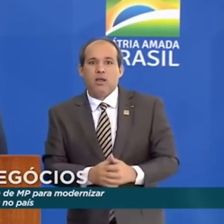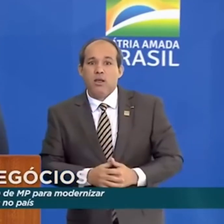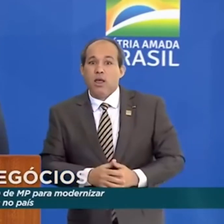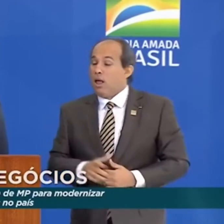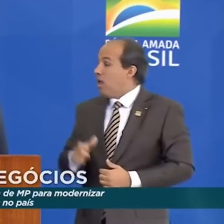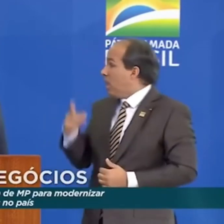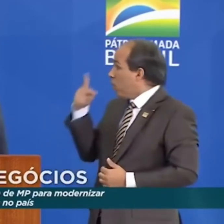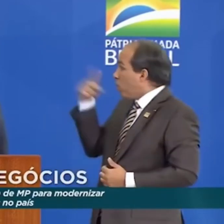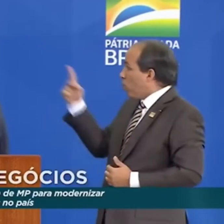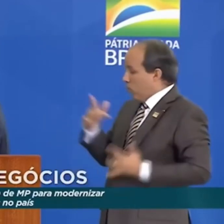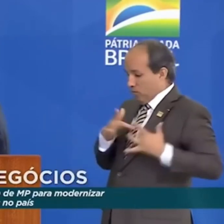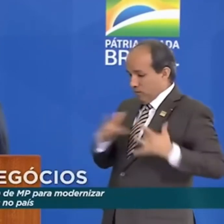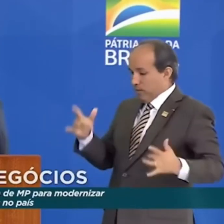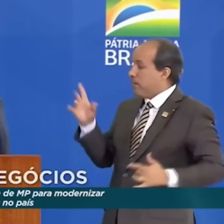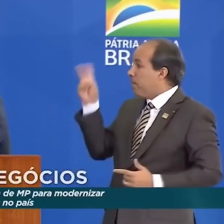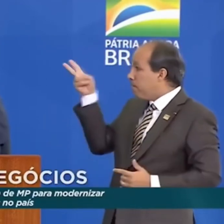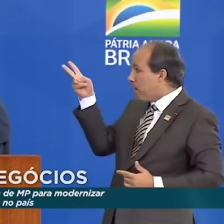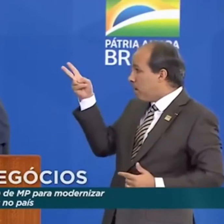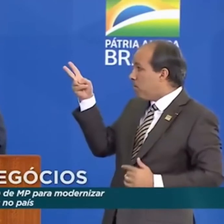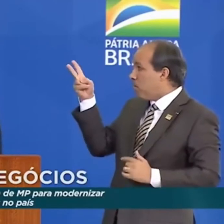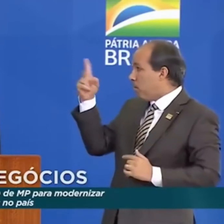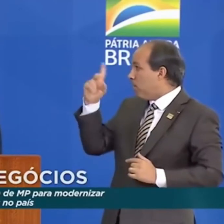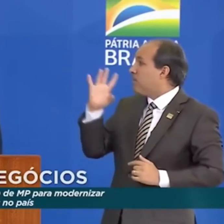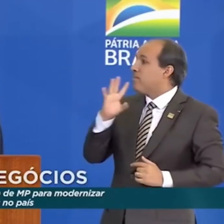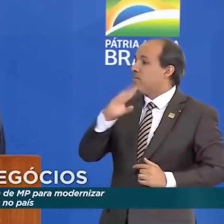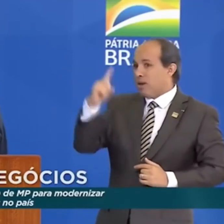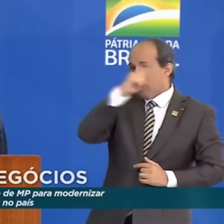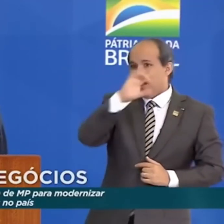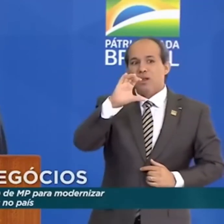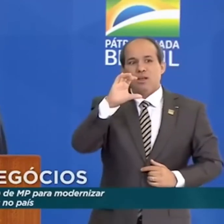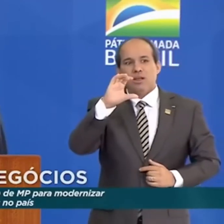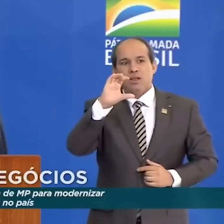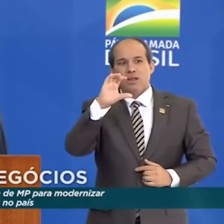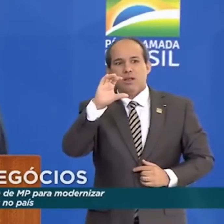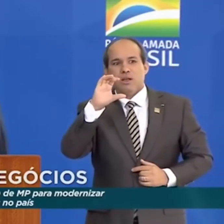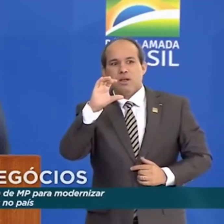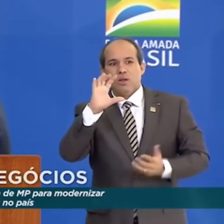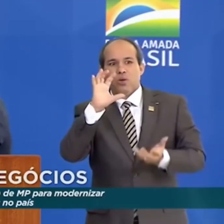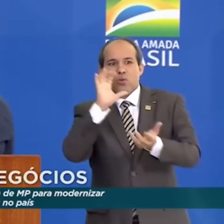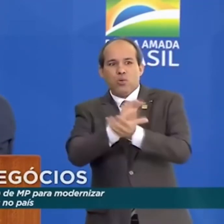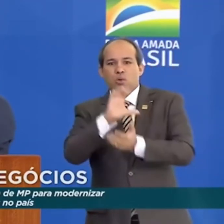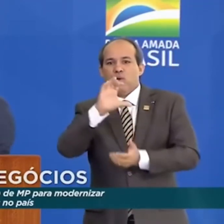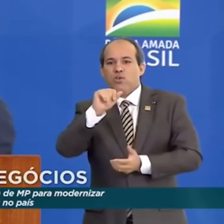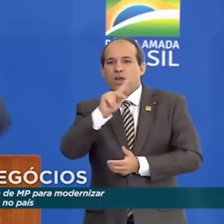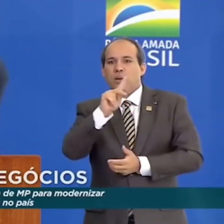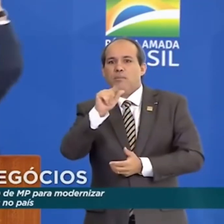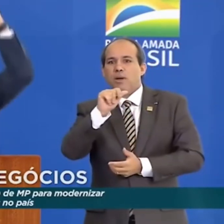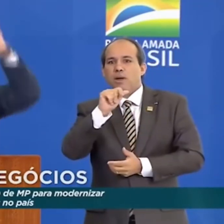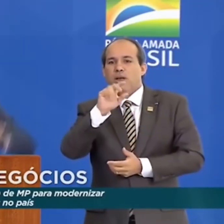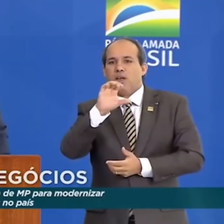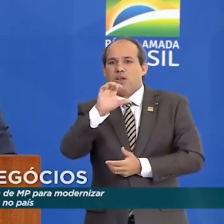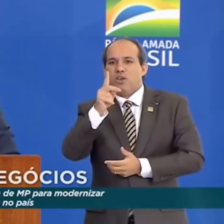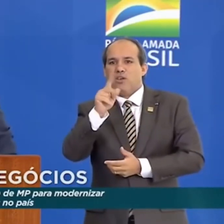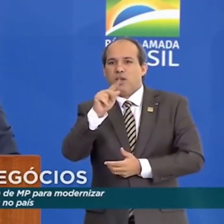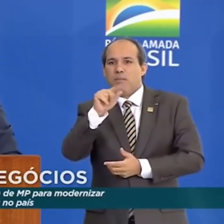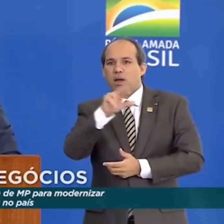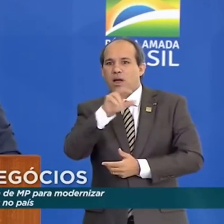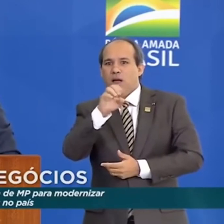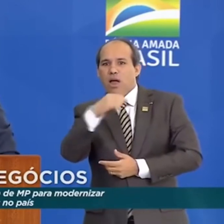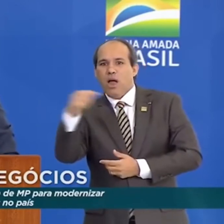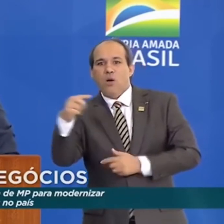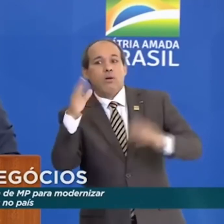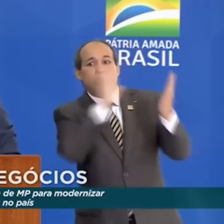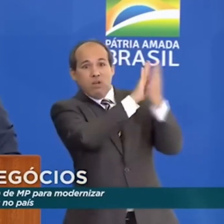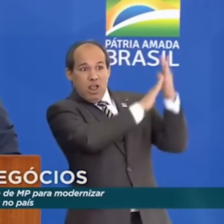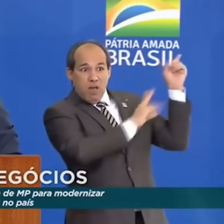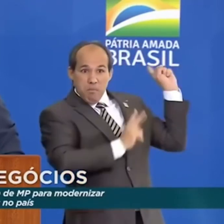fraternidade que o senhor recolheu das pessoas lá no Chaparral, que o senhor poderia recolher em qualquer associação empresarial